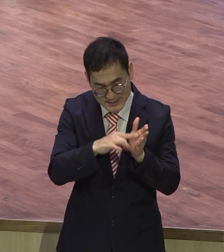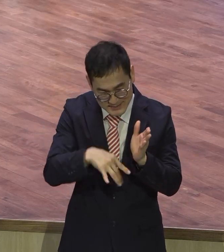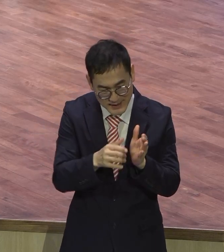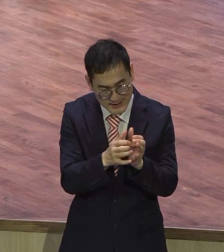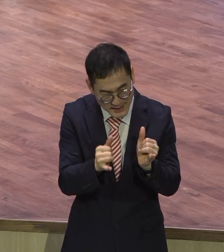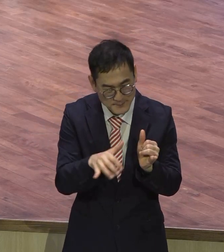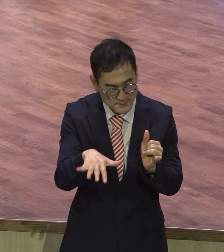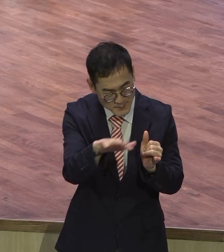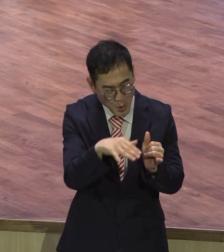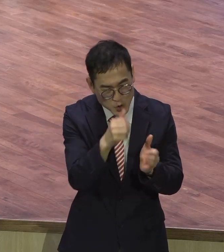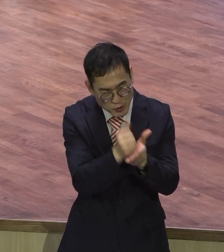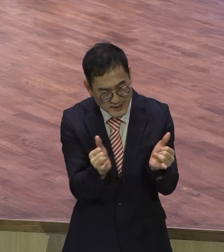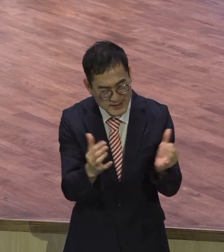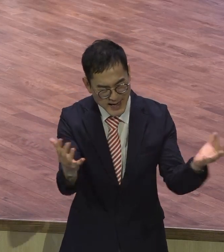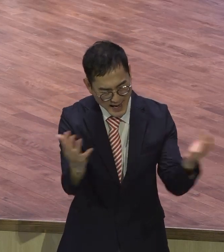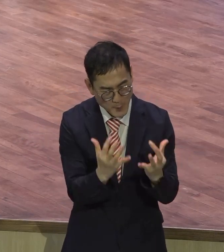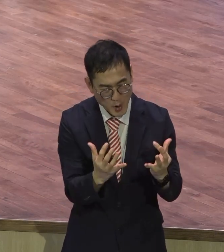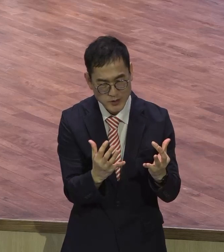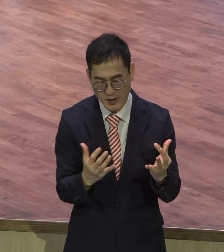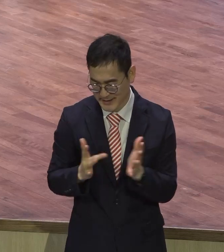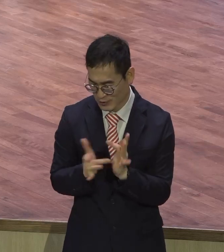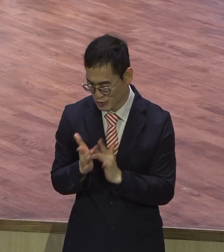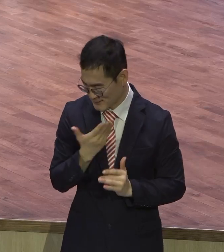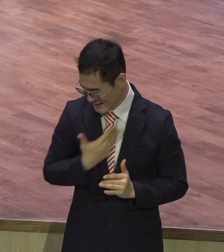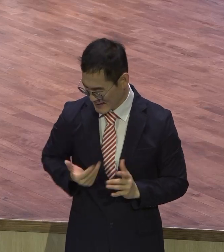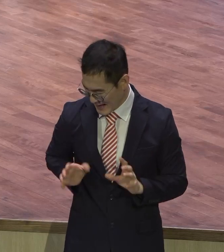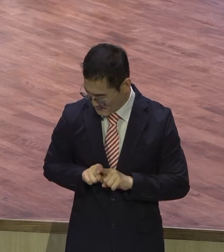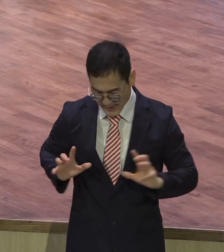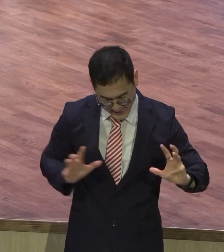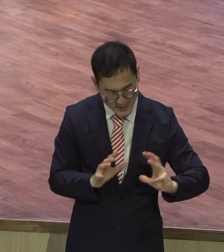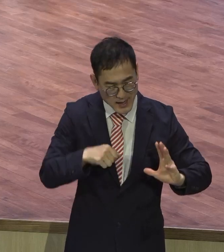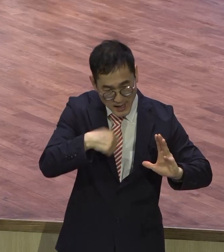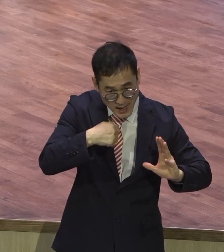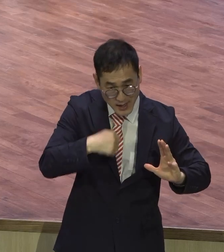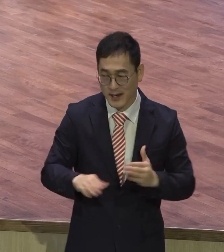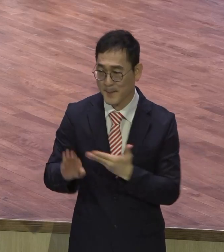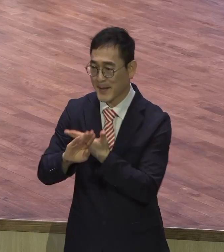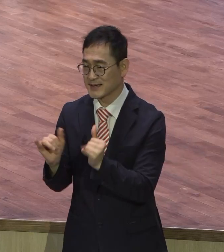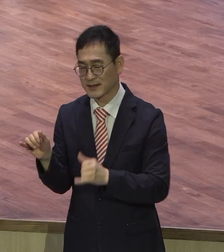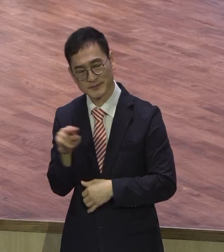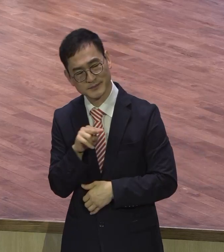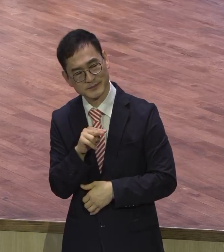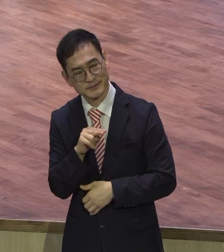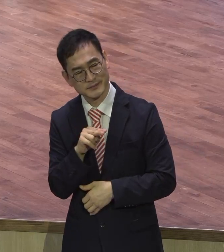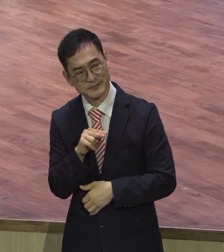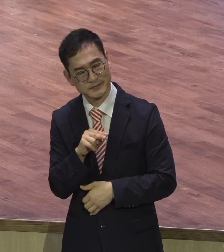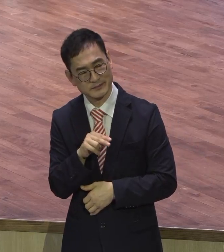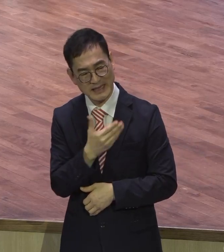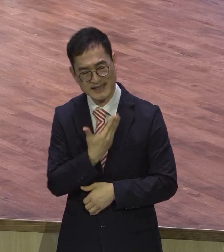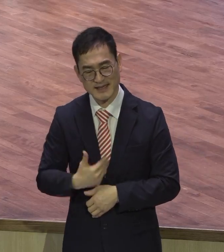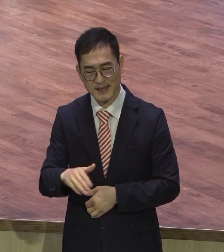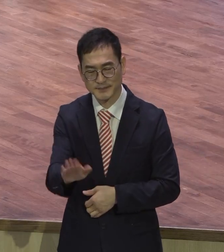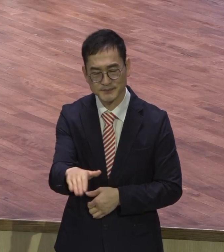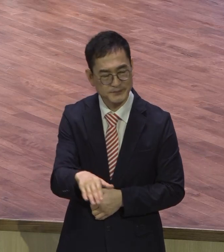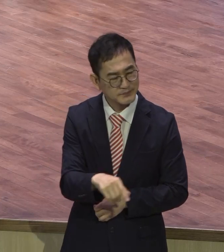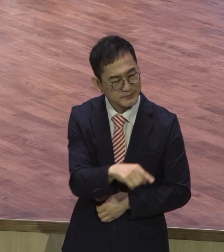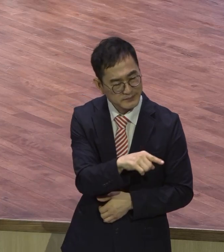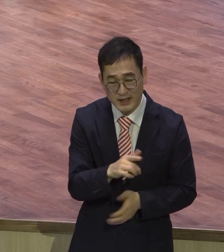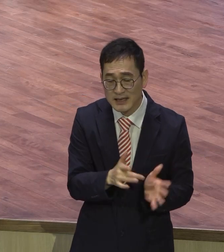죄인들이 와서 예수와 그의 제자들과 함께 앉았더니 바리새인들이 보고 그의 제자들에게 이르되